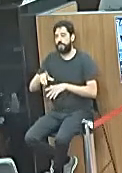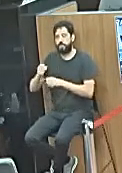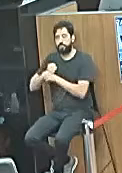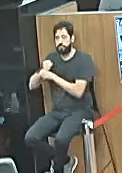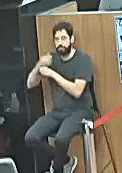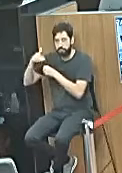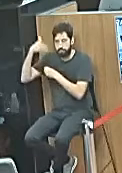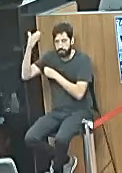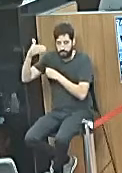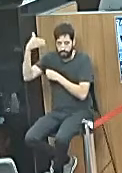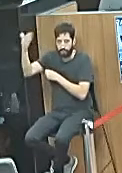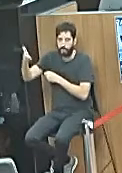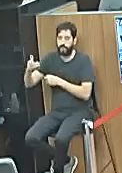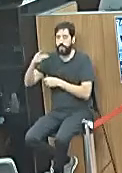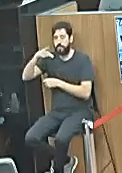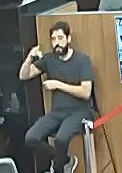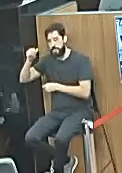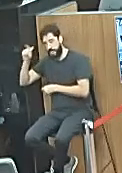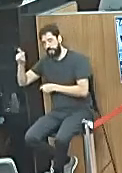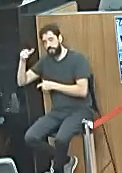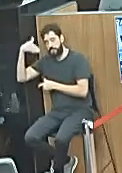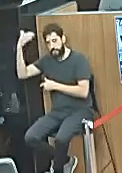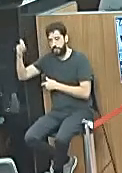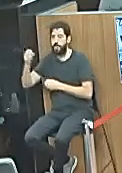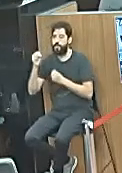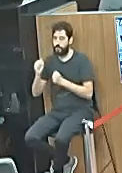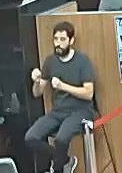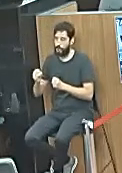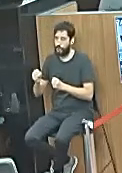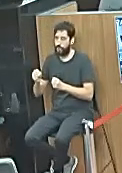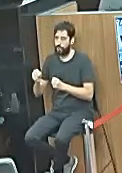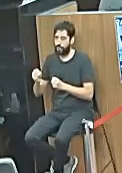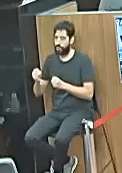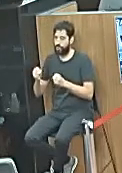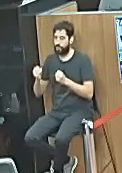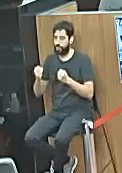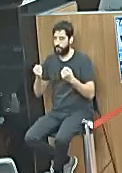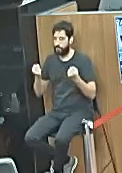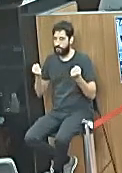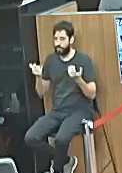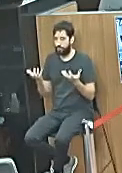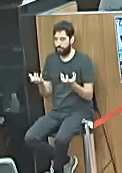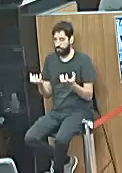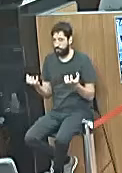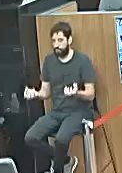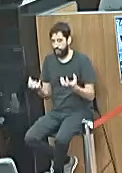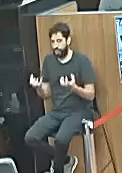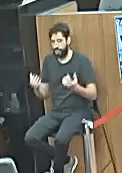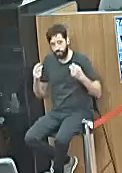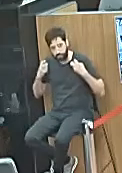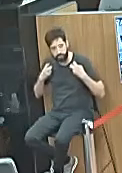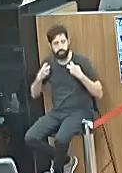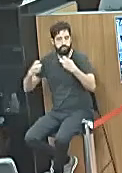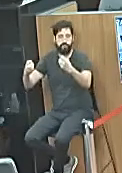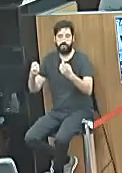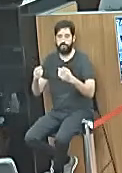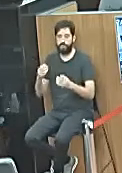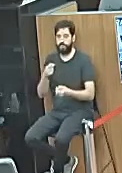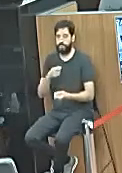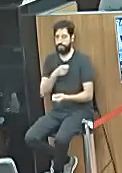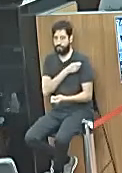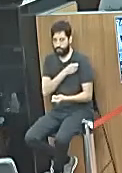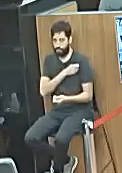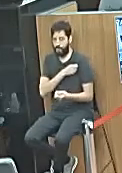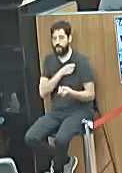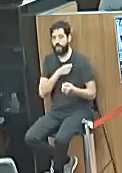anos nós nos próximo e agir daqui a algum tempo possamos é lotar a assembléia com os cidadãos que os estudantes e professores